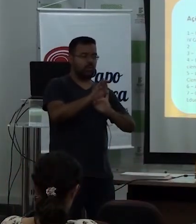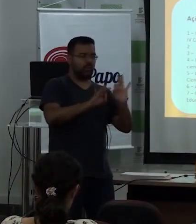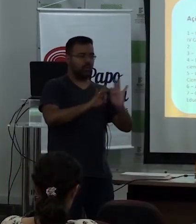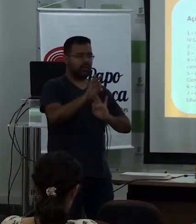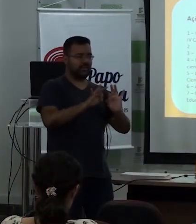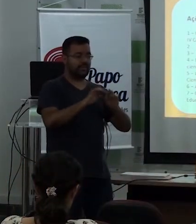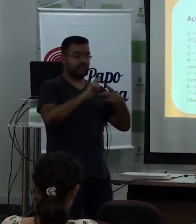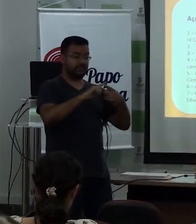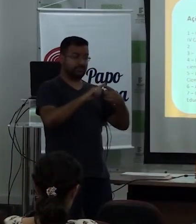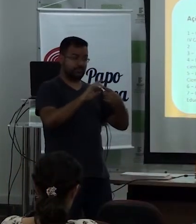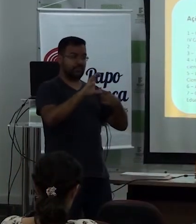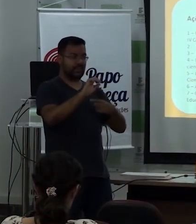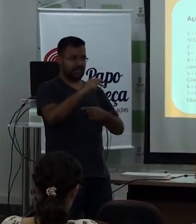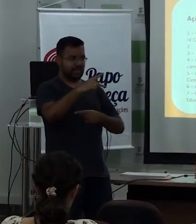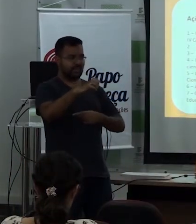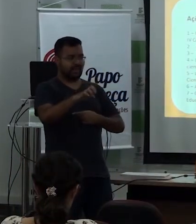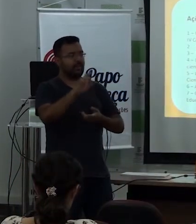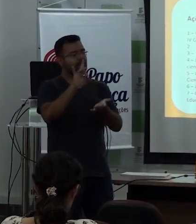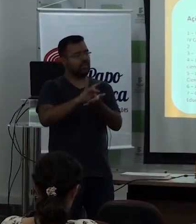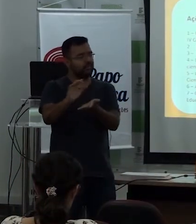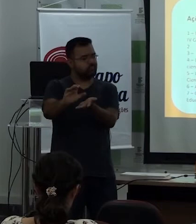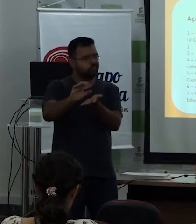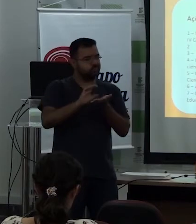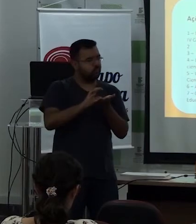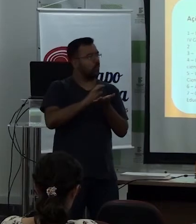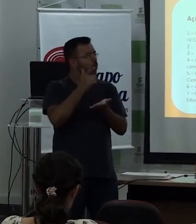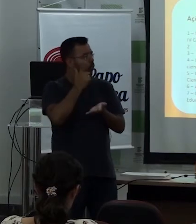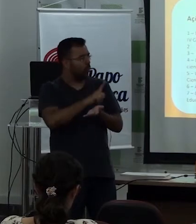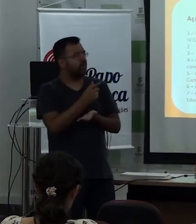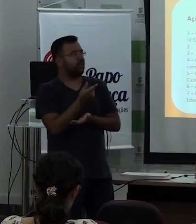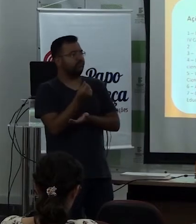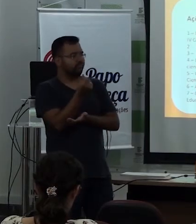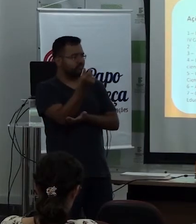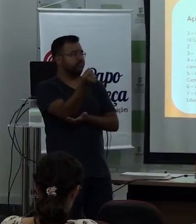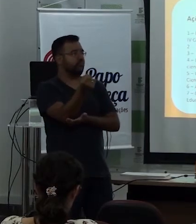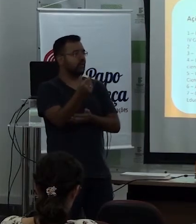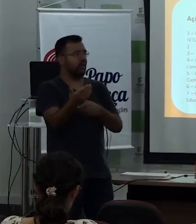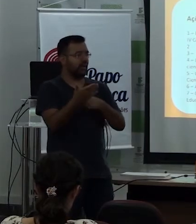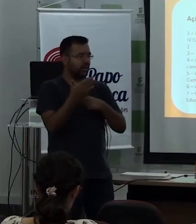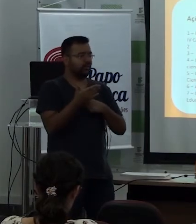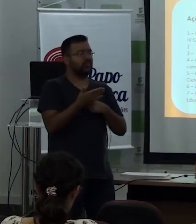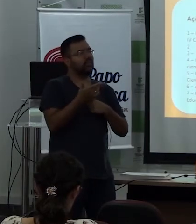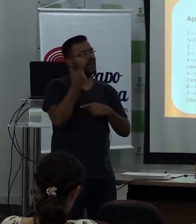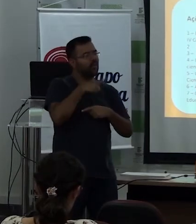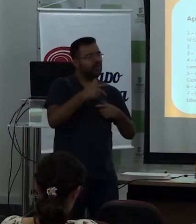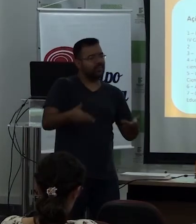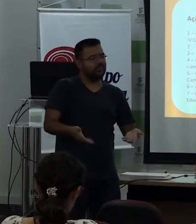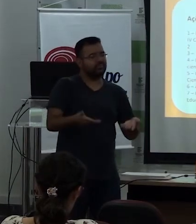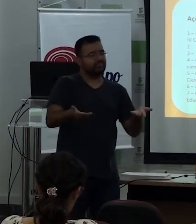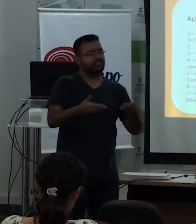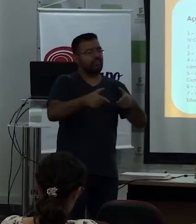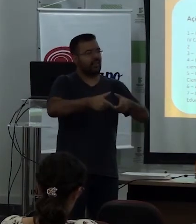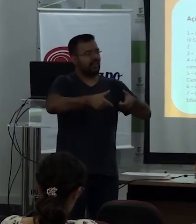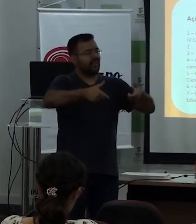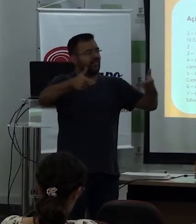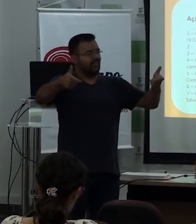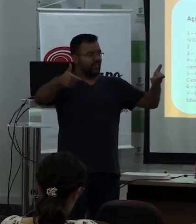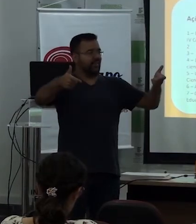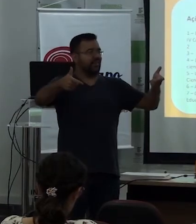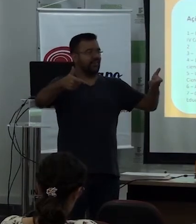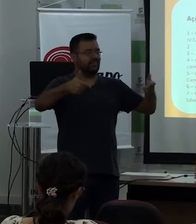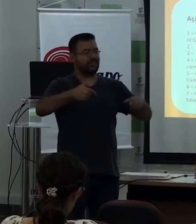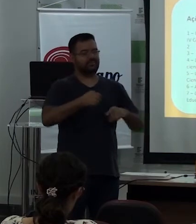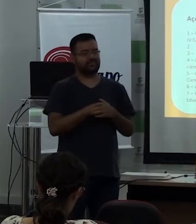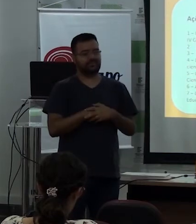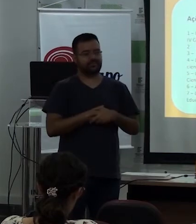através da CAPES. Nós conseguimos uma verba significante que deu condições de a gente promover um evento maior do que o que foi